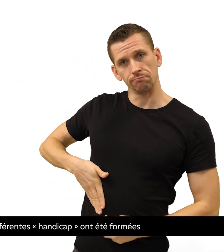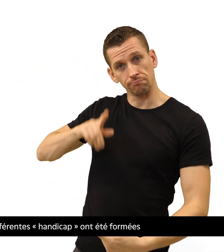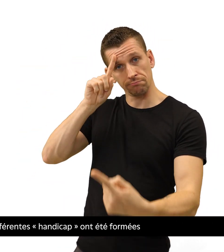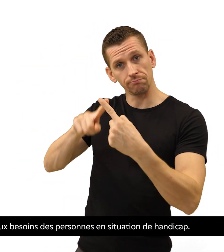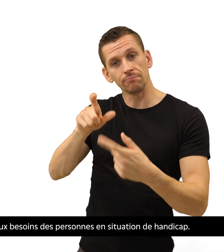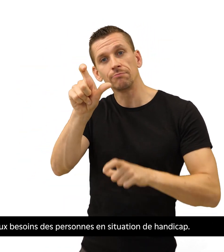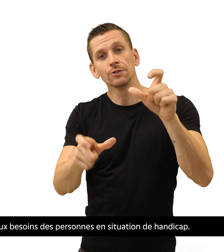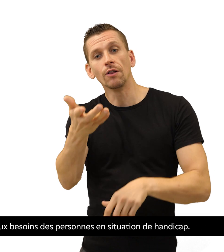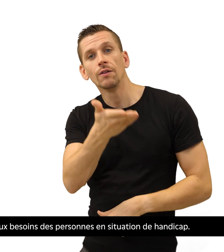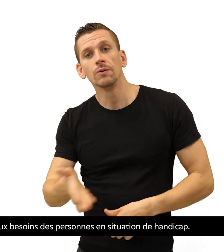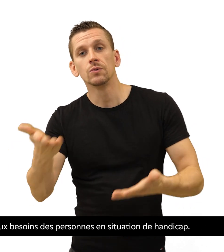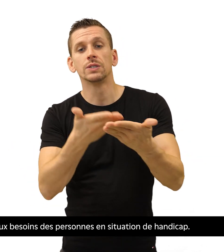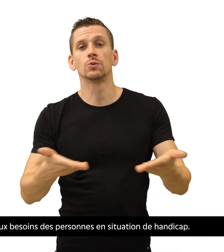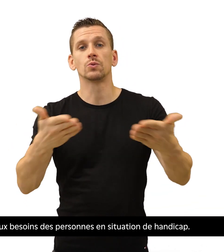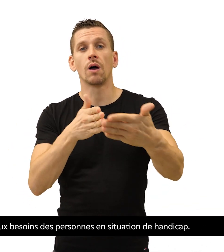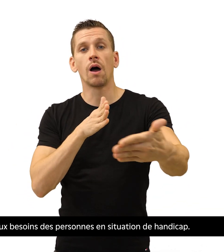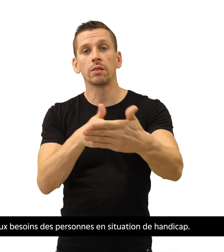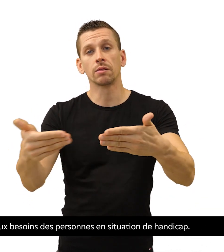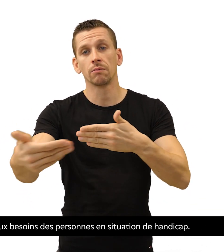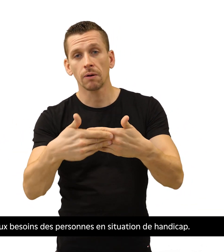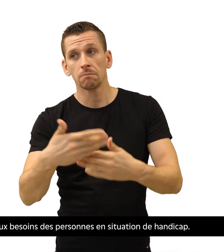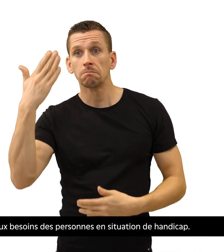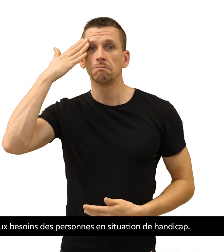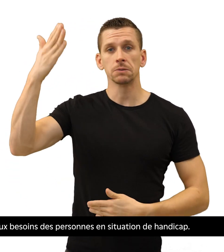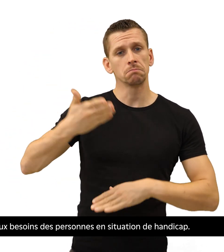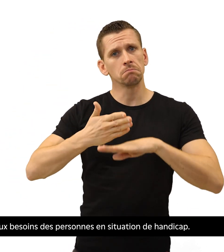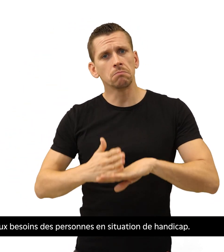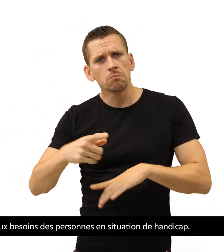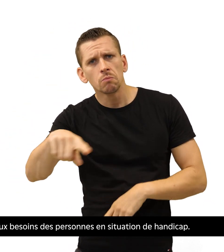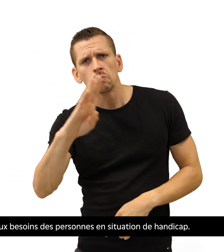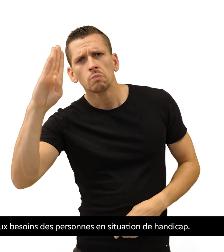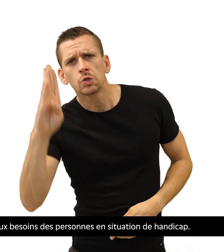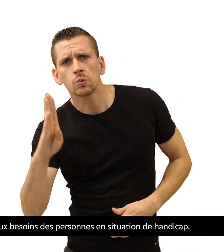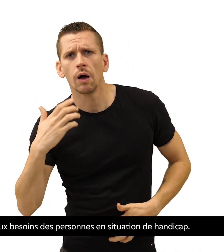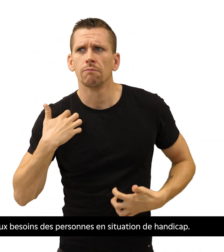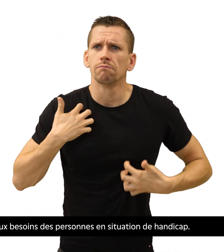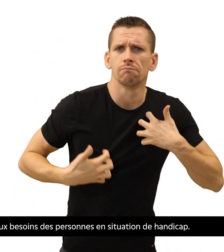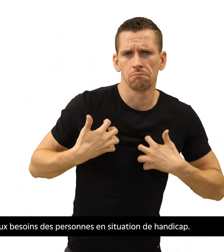pour répondre aux attentes et aux besoins des personnes en situation de handicap.